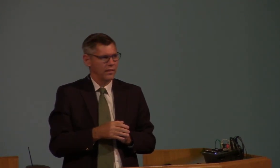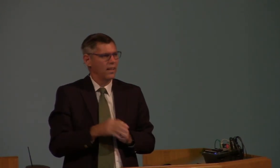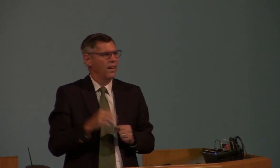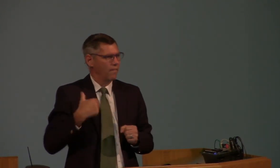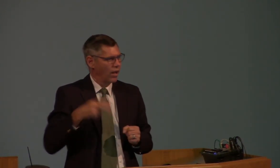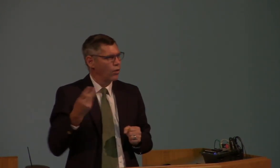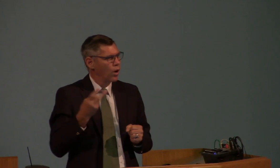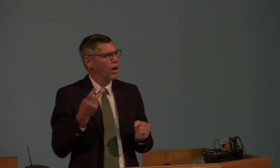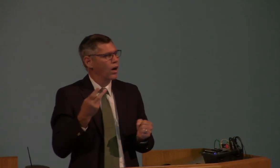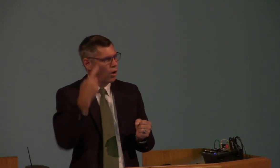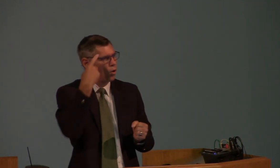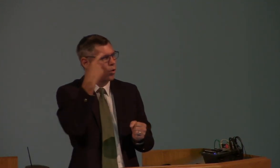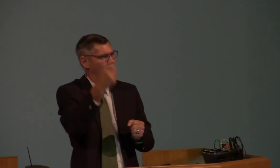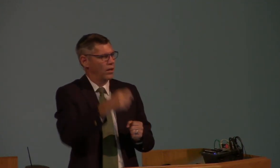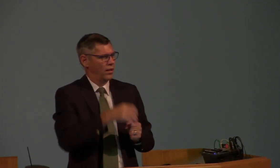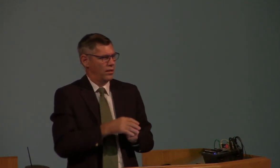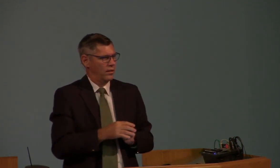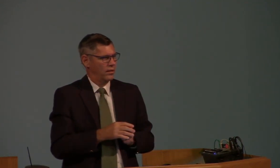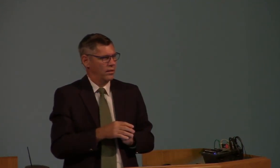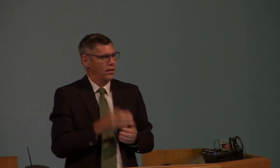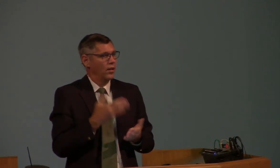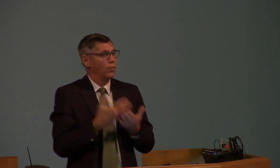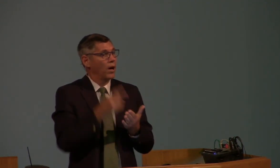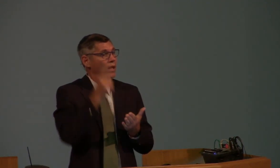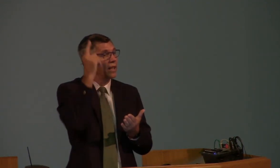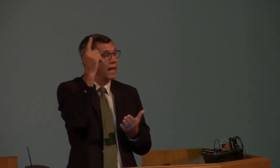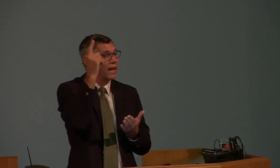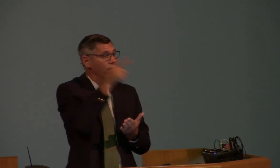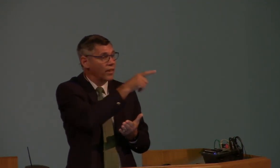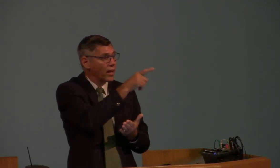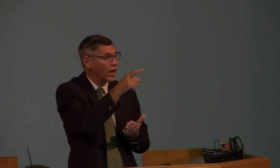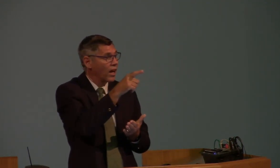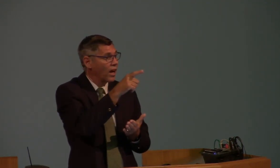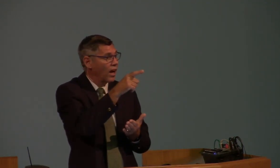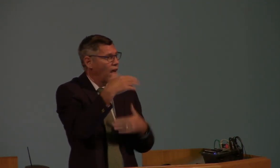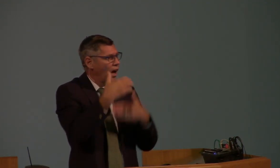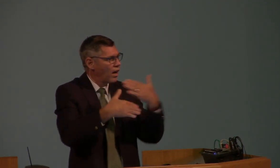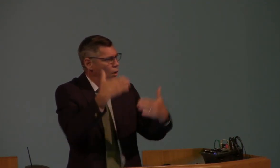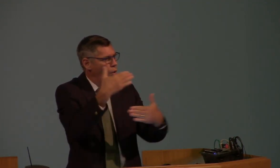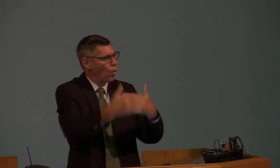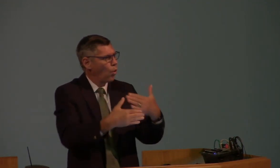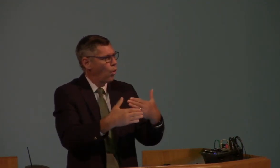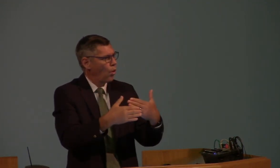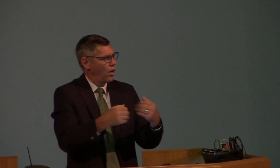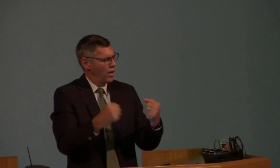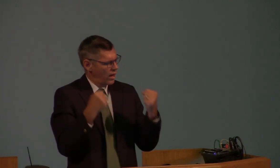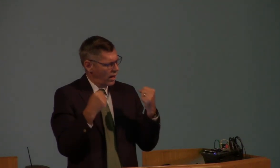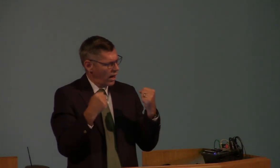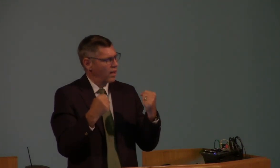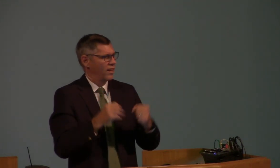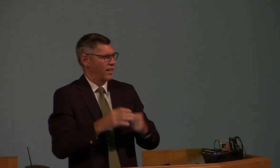Wil ook glo. Mag die Here vir julle aanhou krag gee.